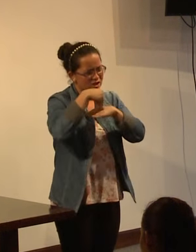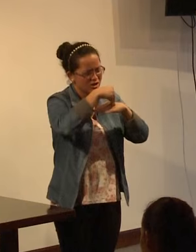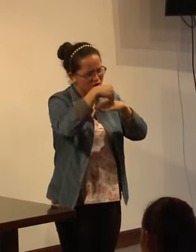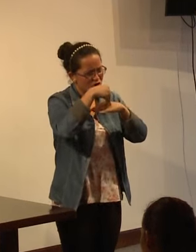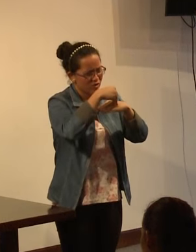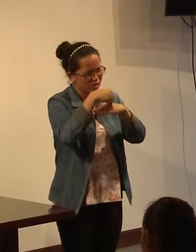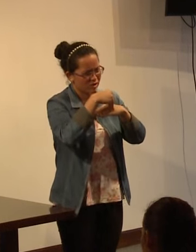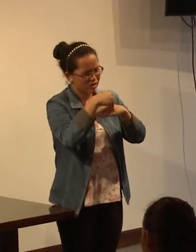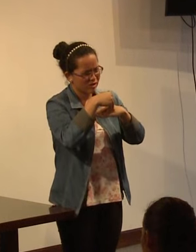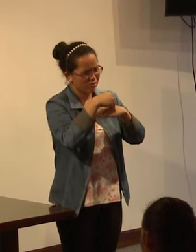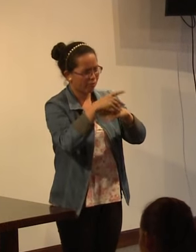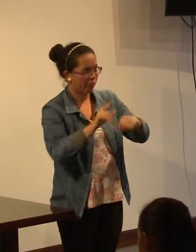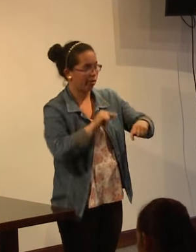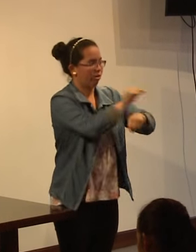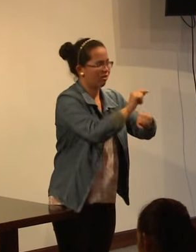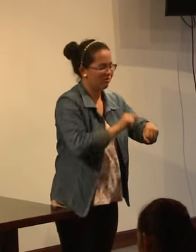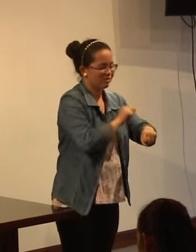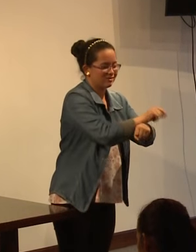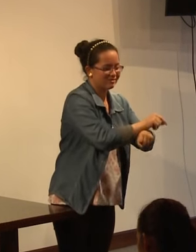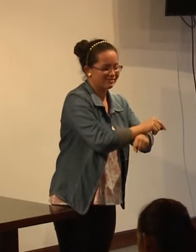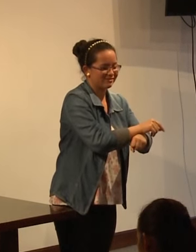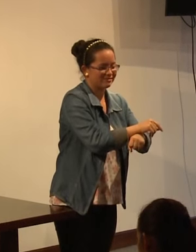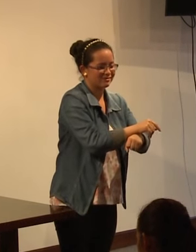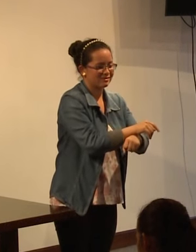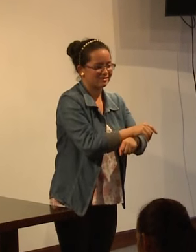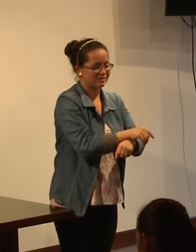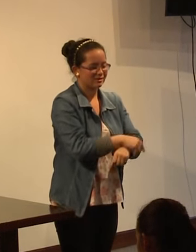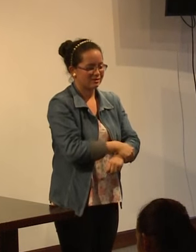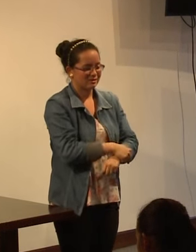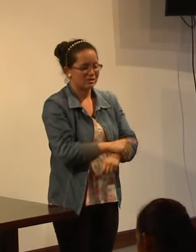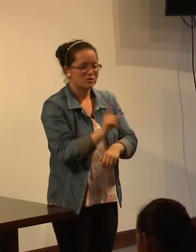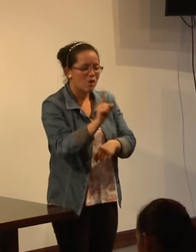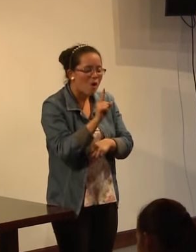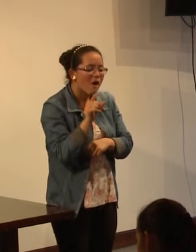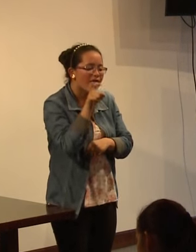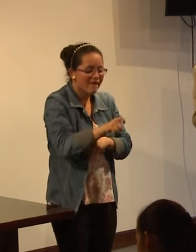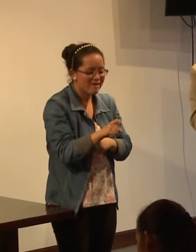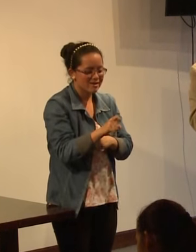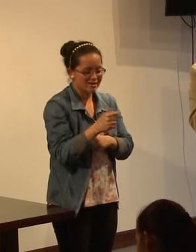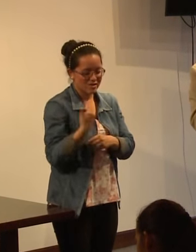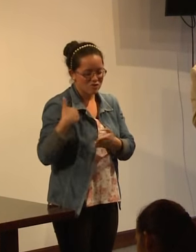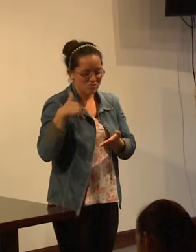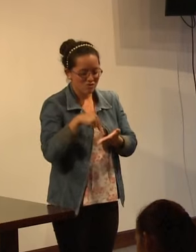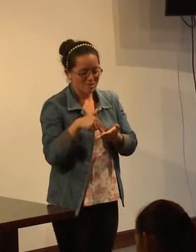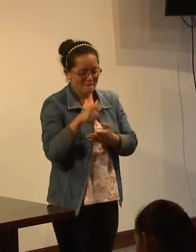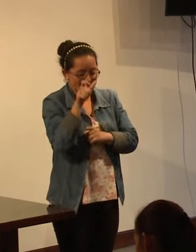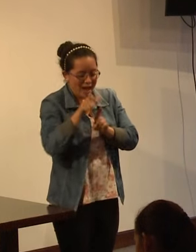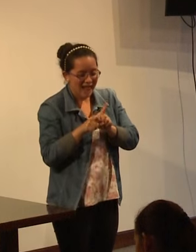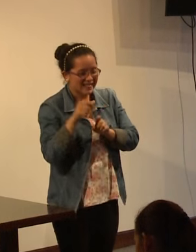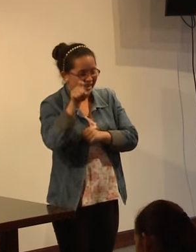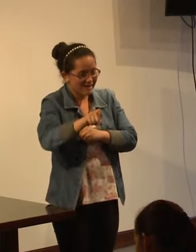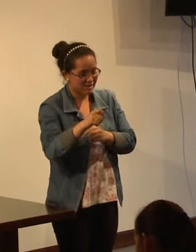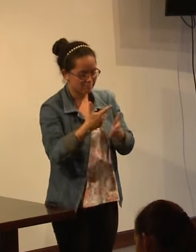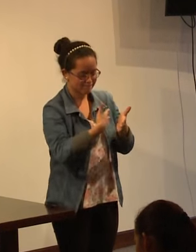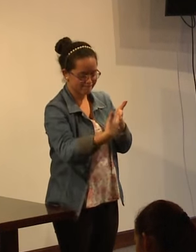el mundo despotrica contra los youtubers, ¿no? Y yo decía, es que los escritores deberían hacer lo que están haciendo los youtubers, porque el tipo tiene un poder de convocatoria que